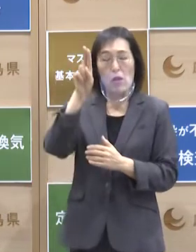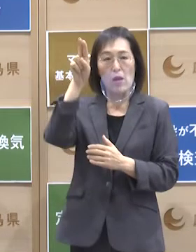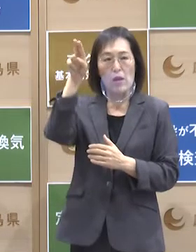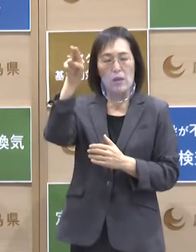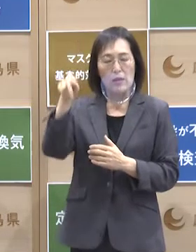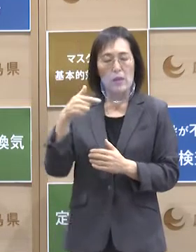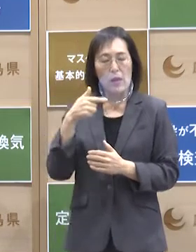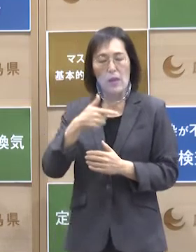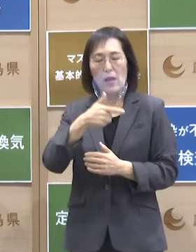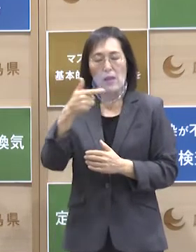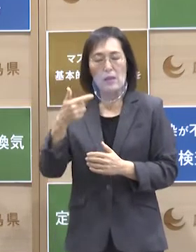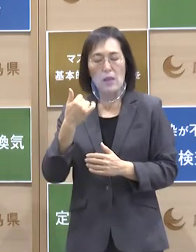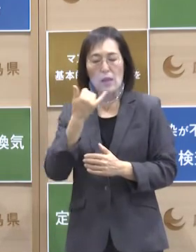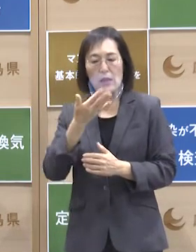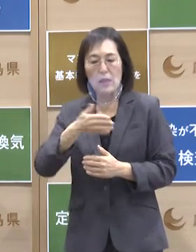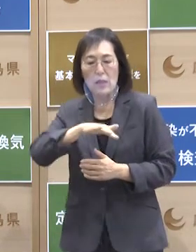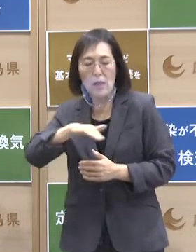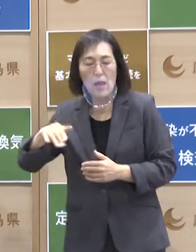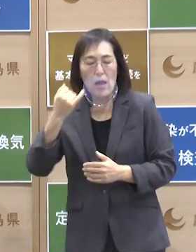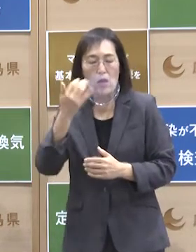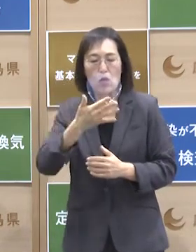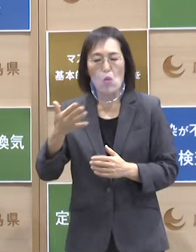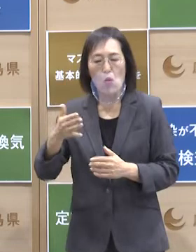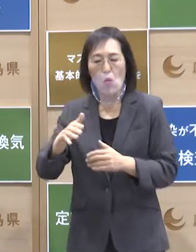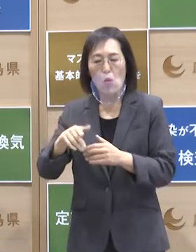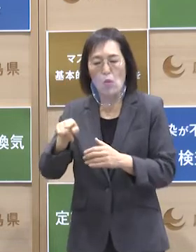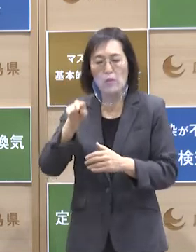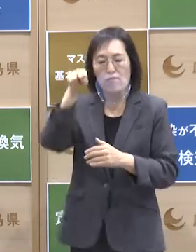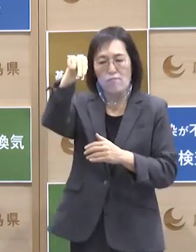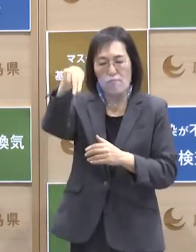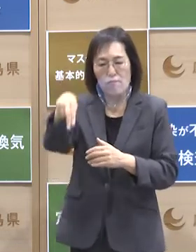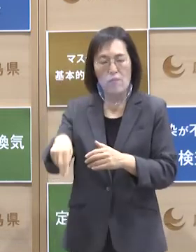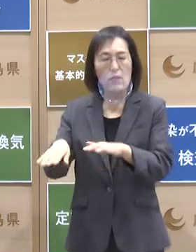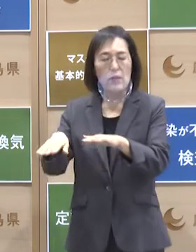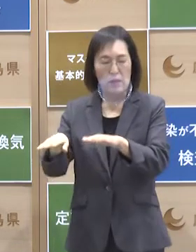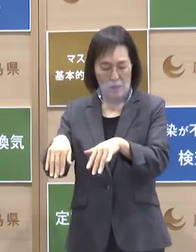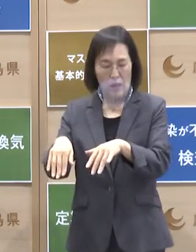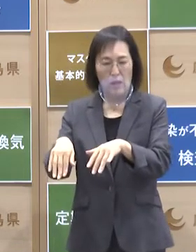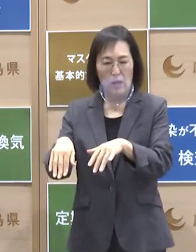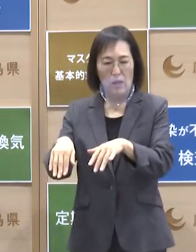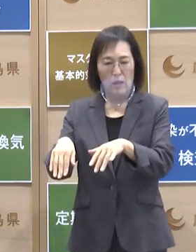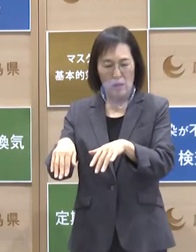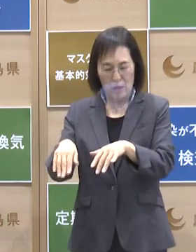平洋側に落下したとこういうふうに認識をしております。